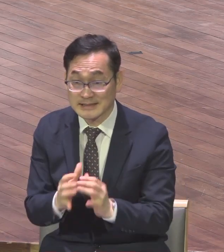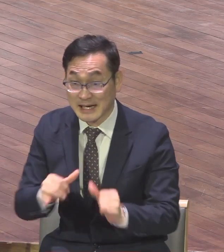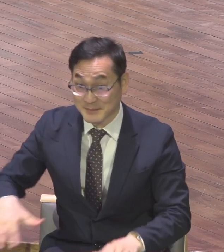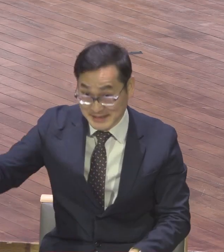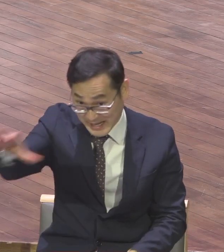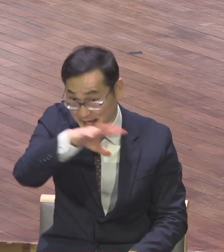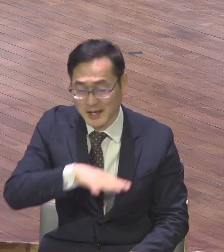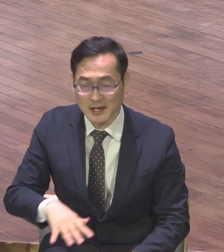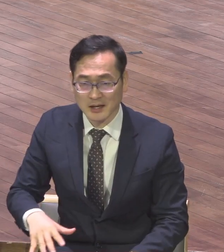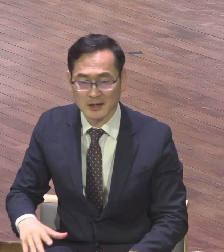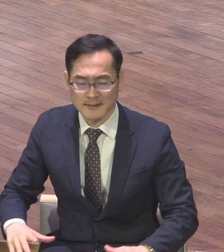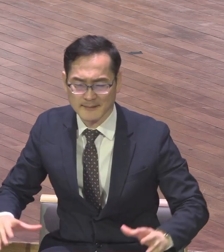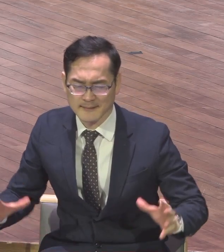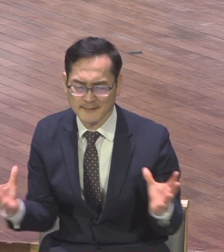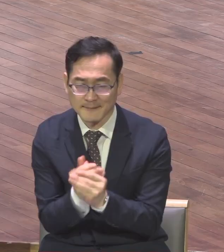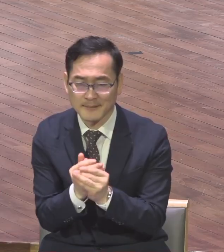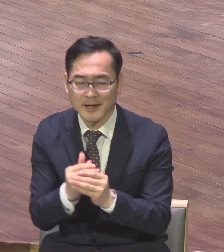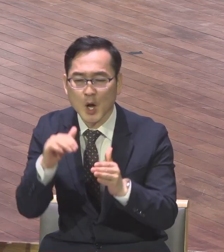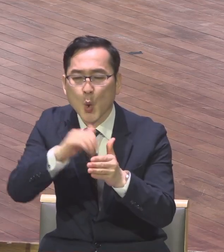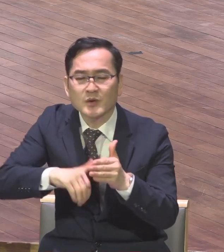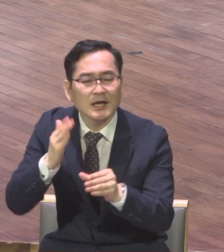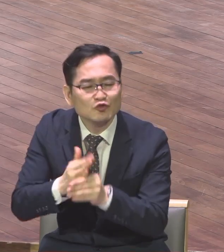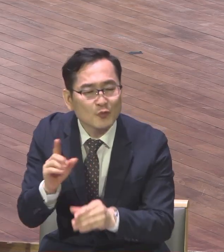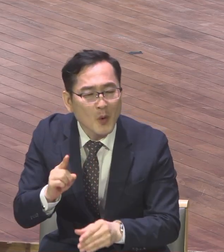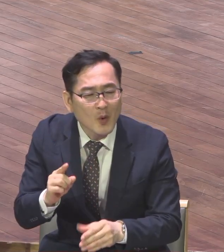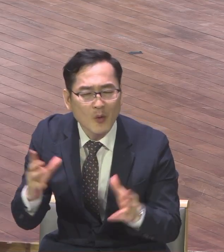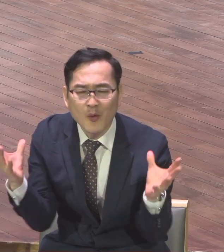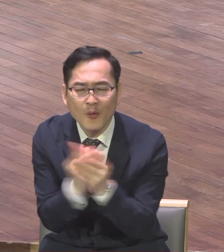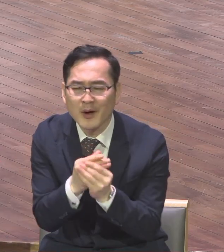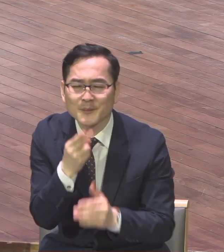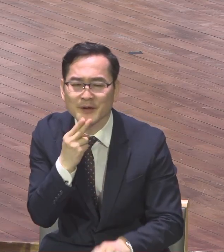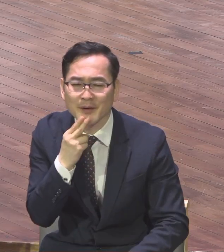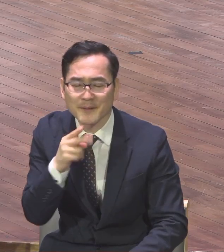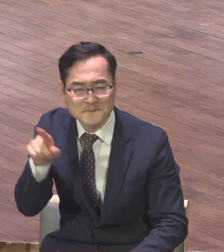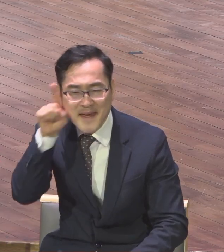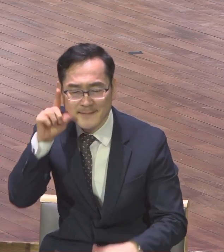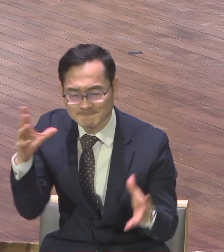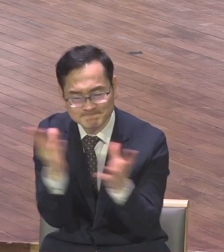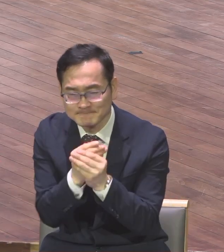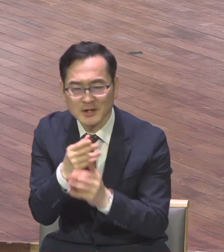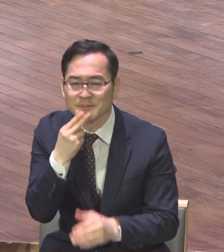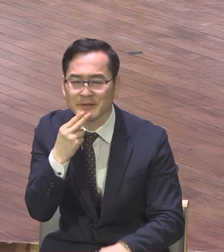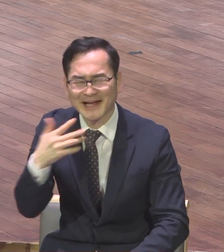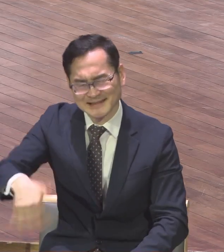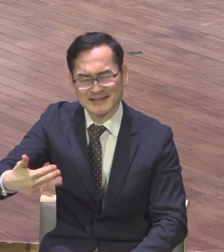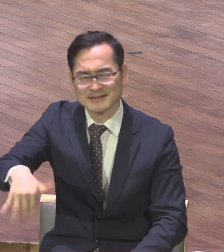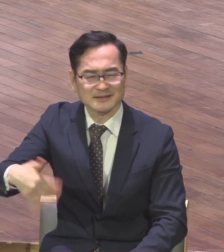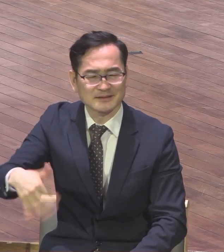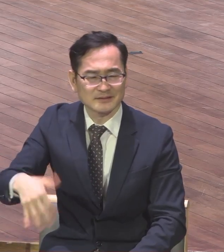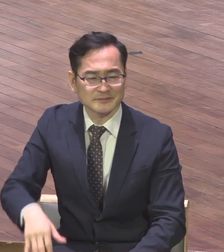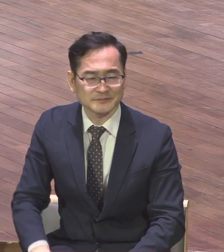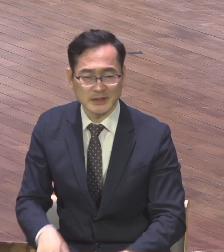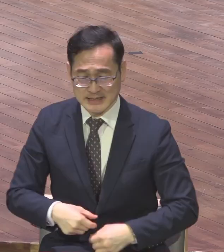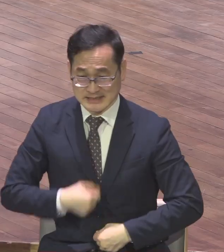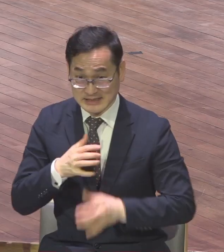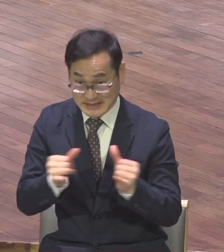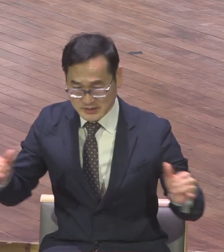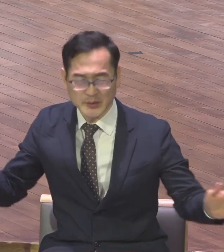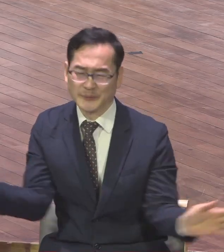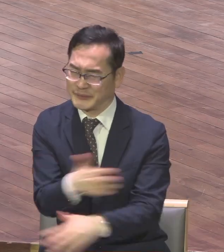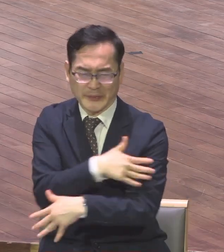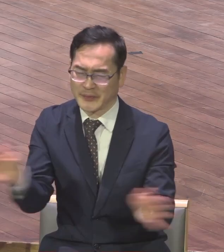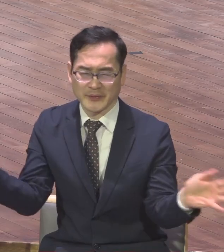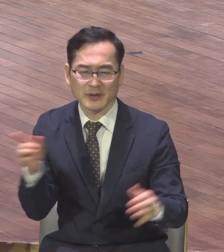지금 공사 중이라고. 완전한 자 한 명도 없어요. 의인 없나니 하나도